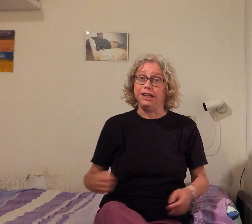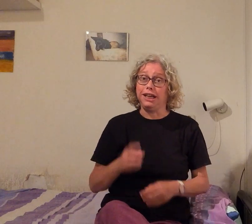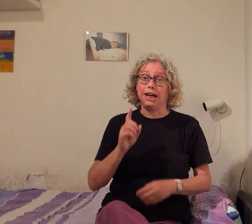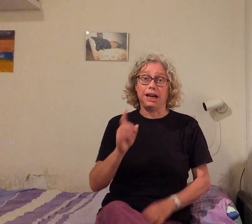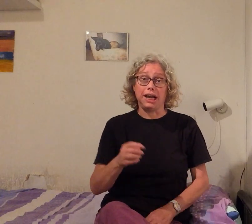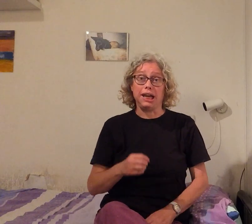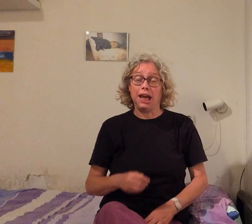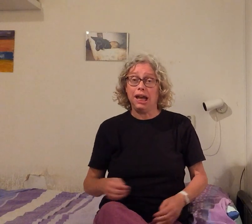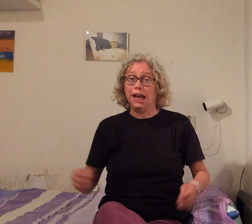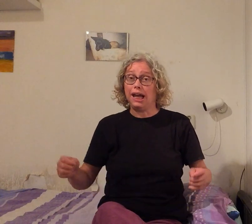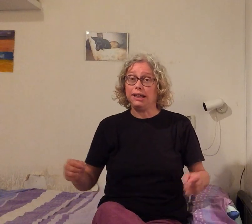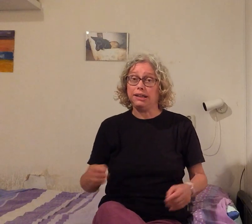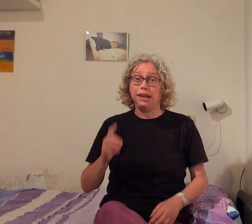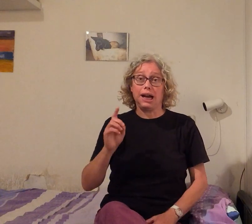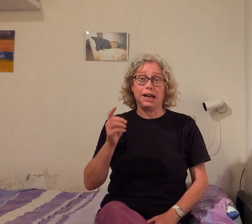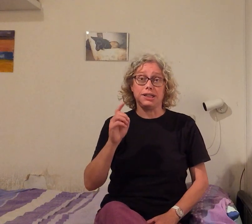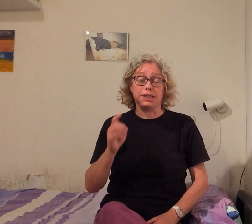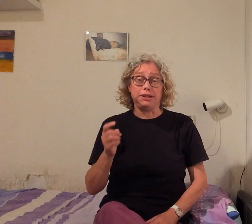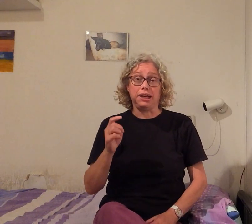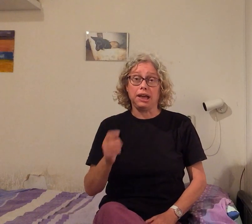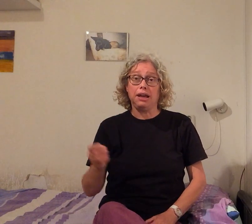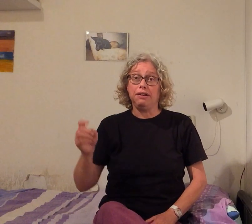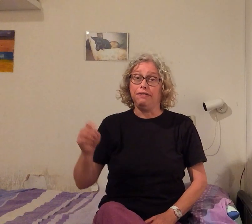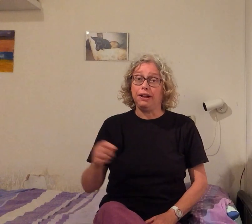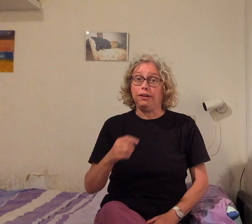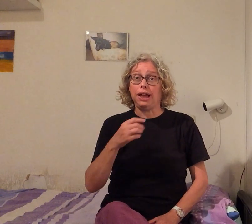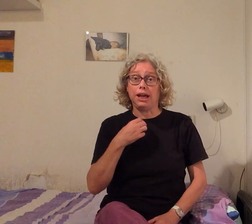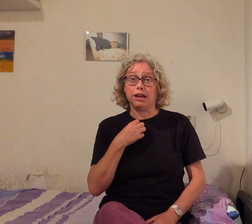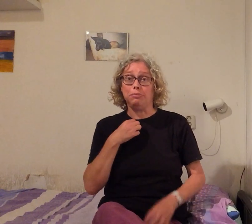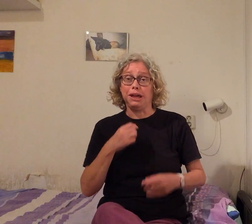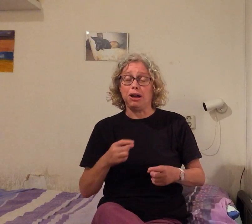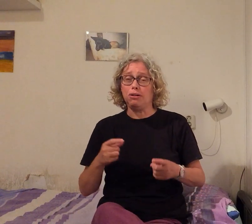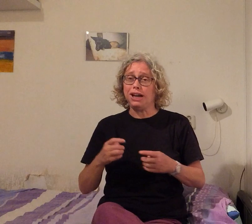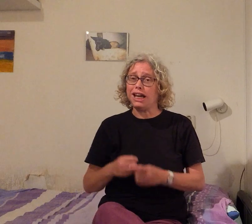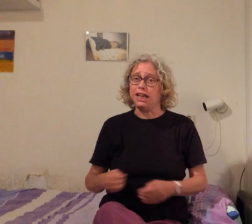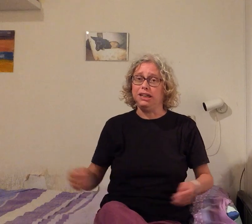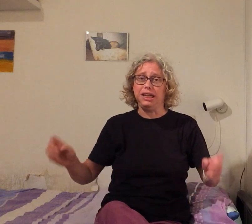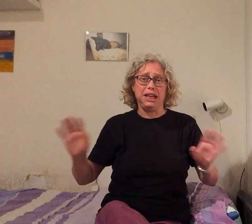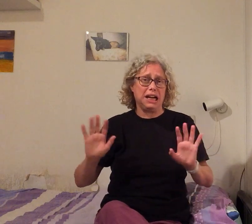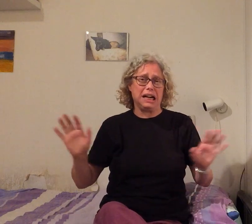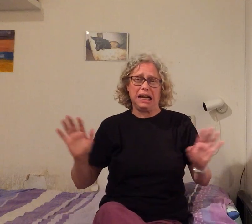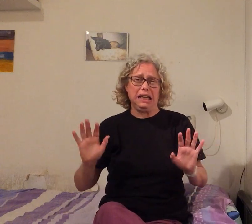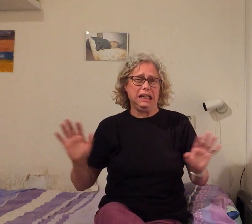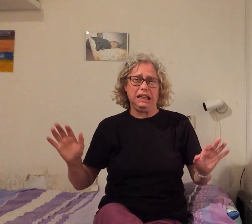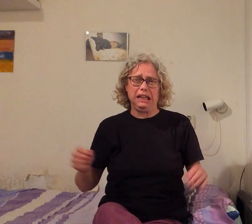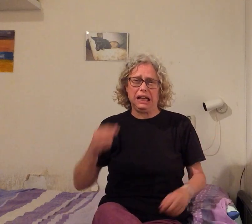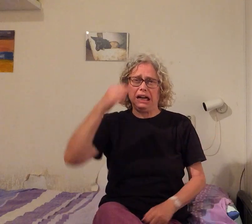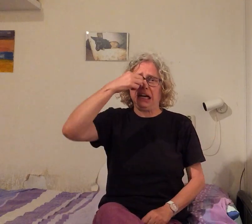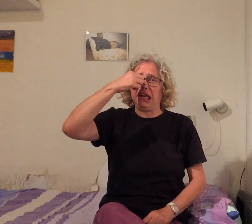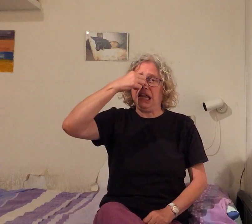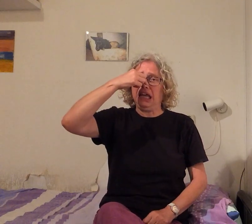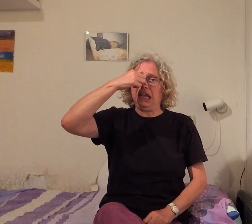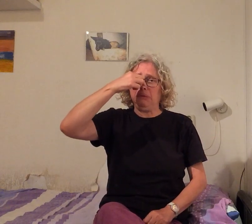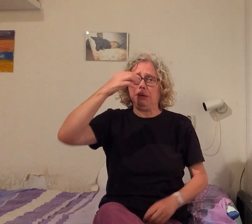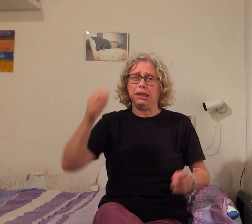diarree, en daar zit ik wel erg mee. Oh nee, diarree, diarree, ik ben